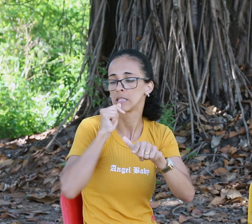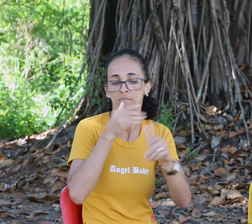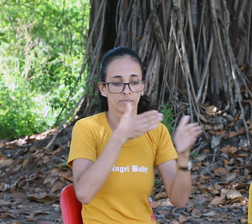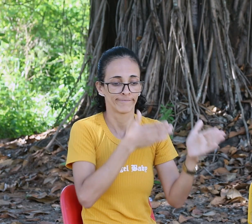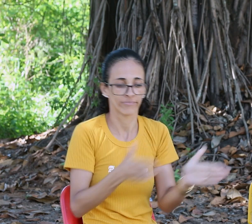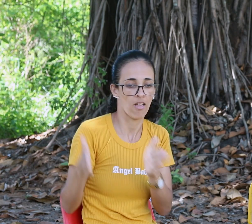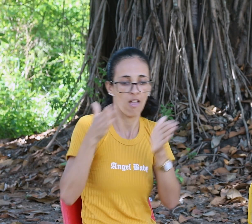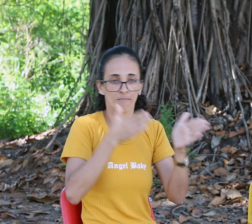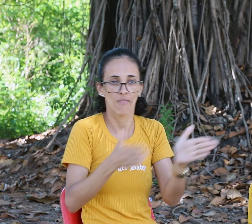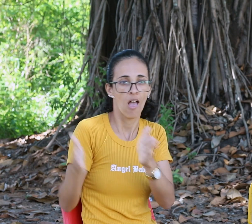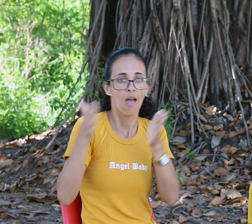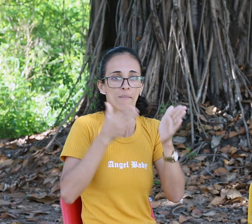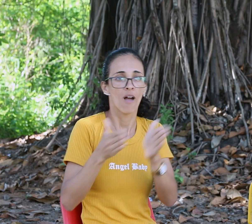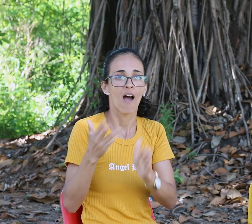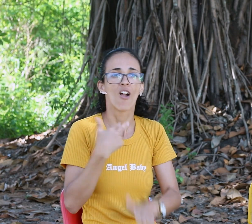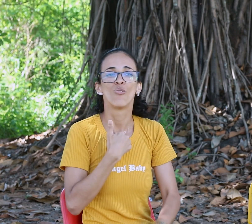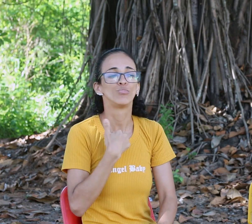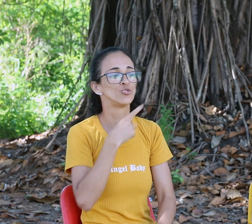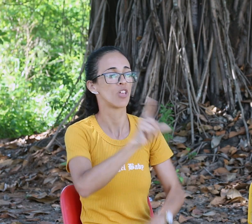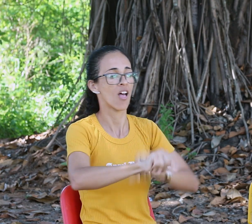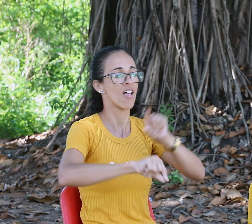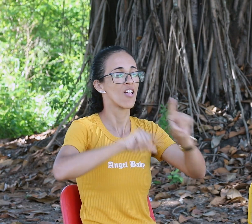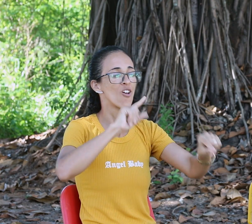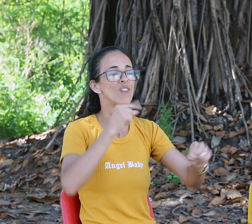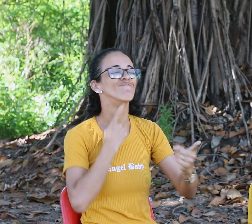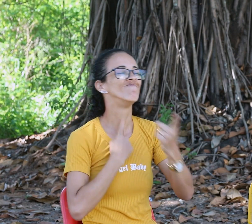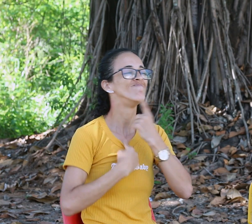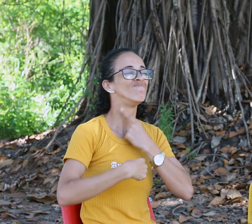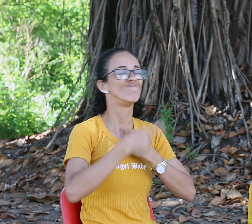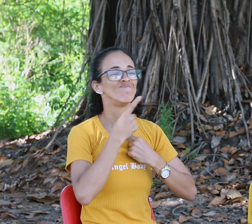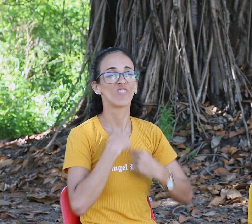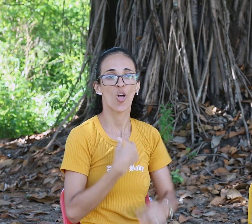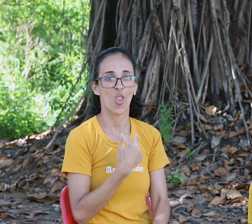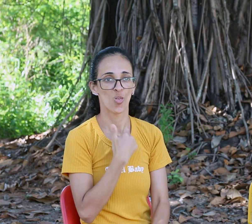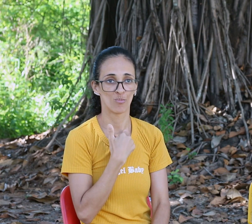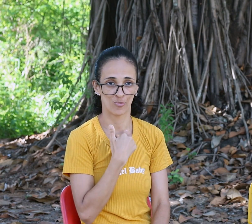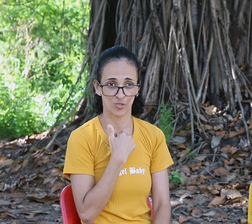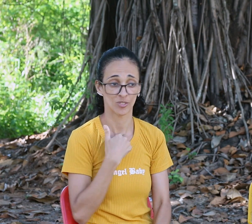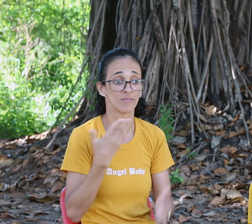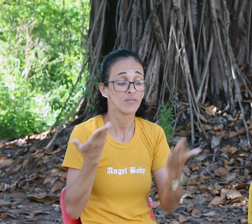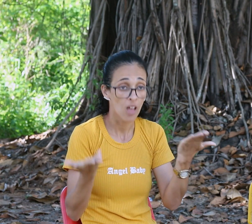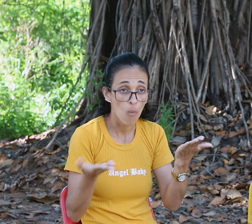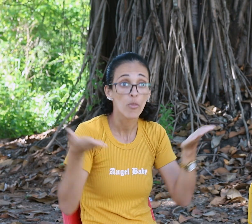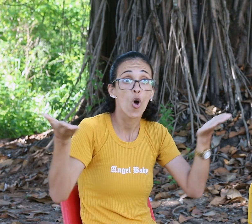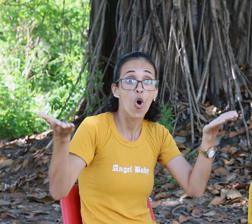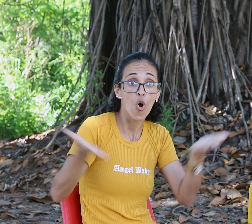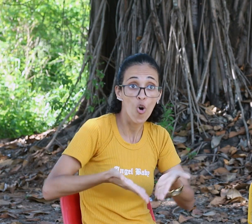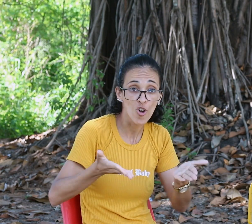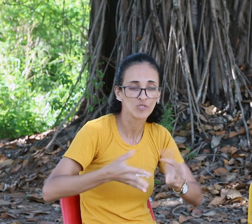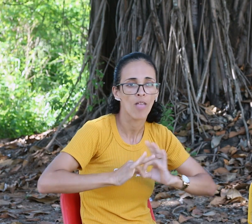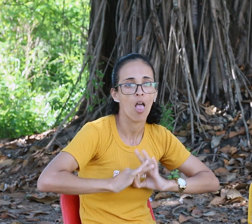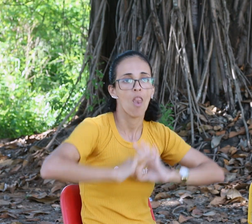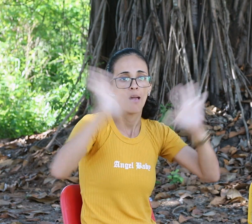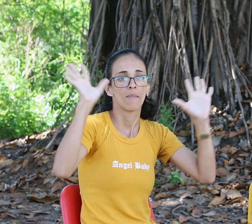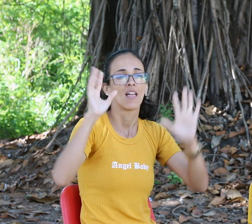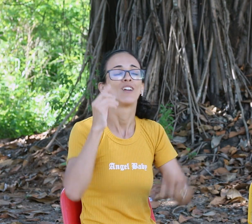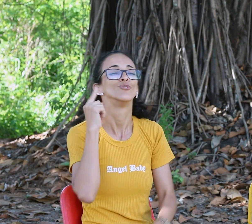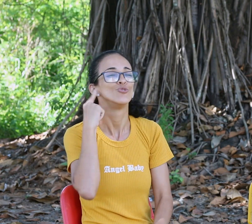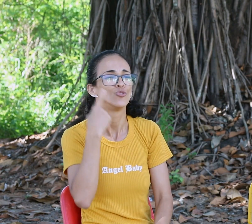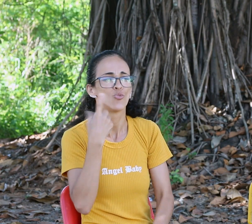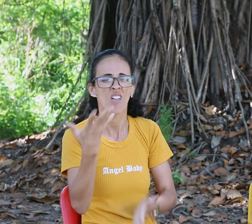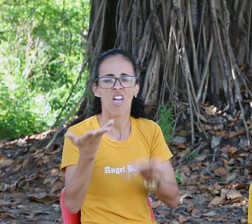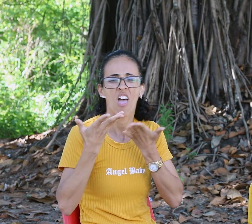eram capazes de trabalhar, eram vistos somente a escolha mesmo do deficiente, ele não podia ocupar